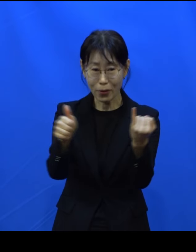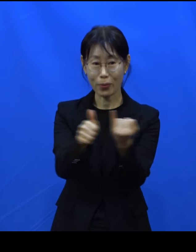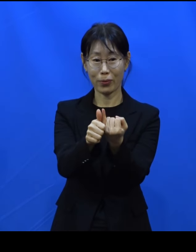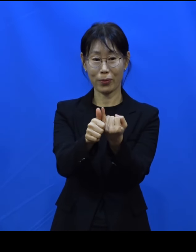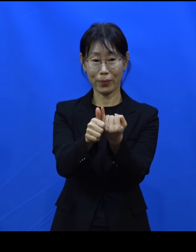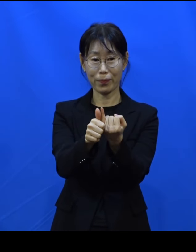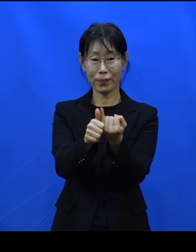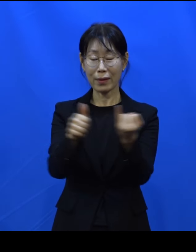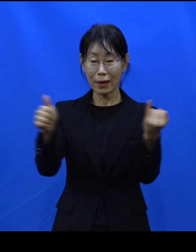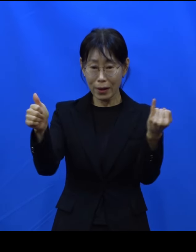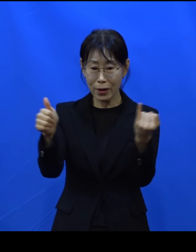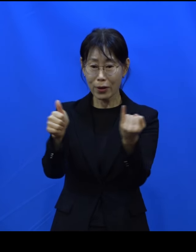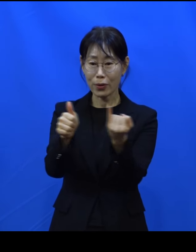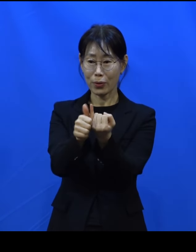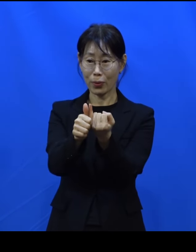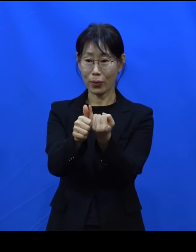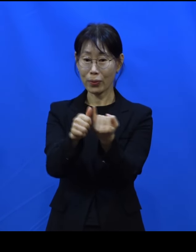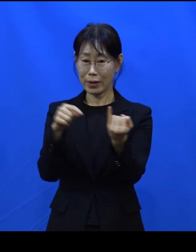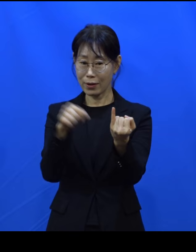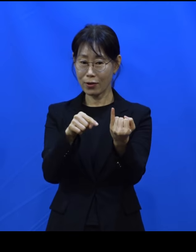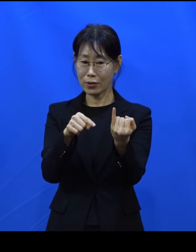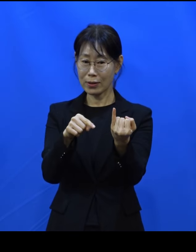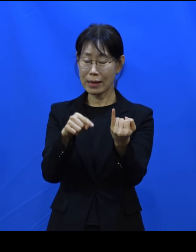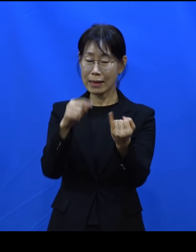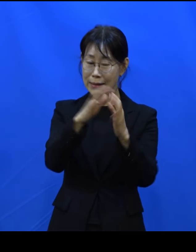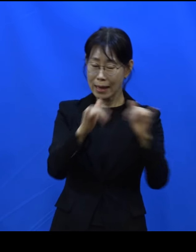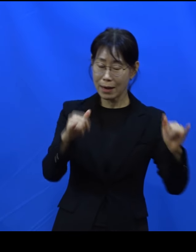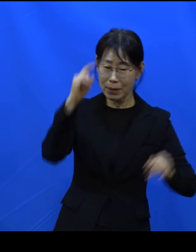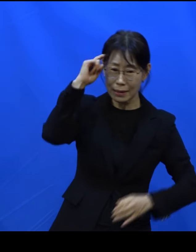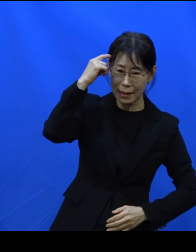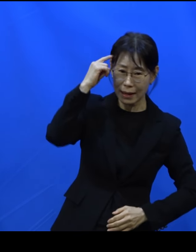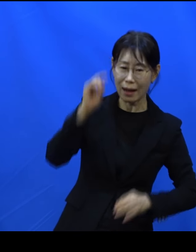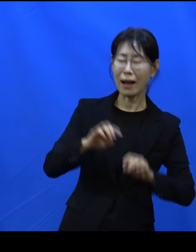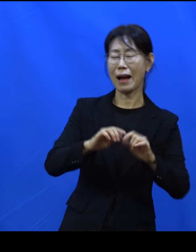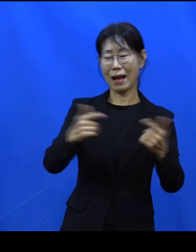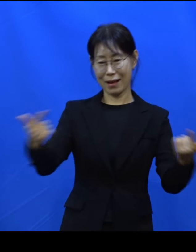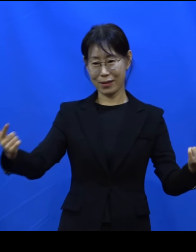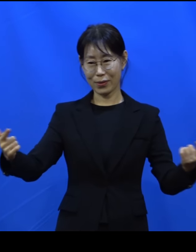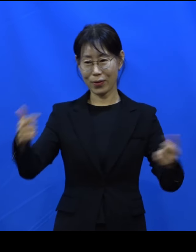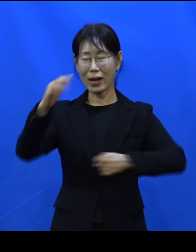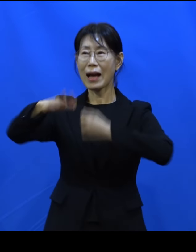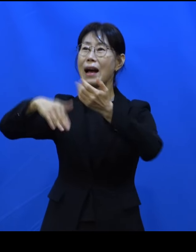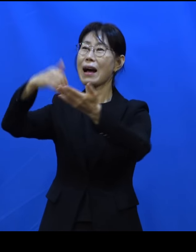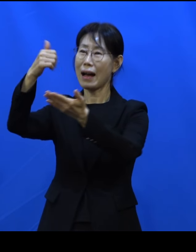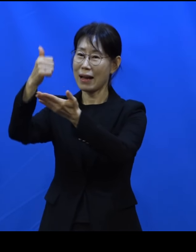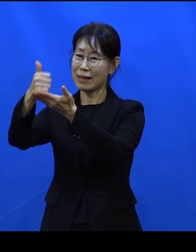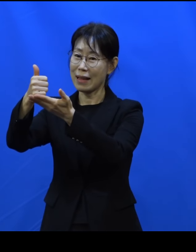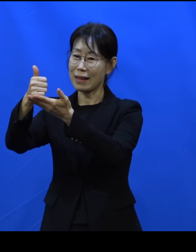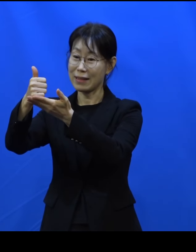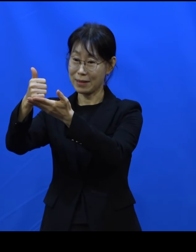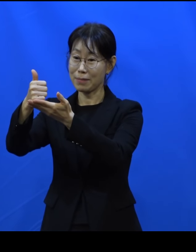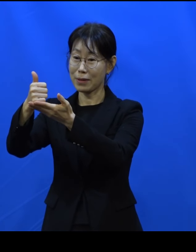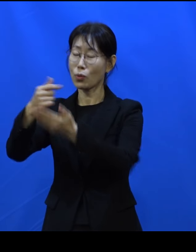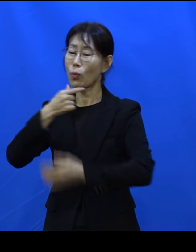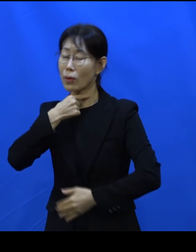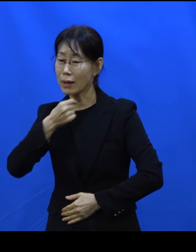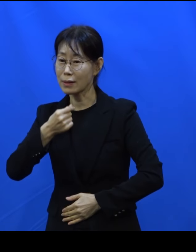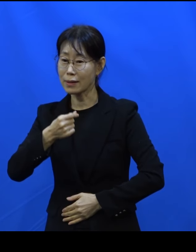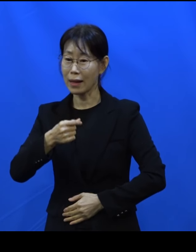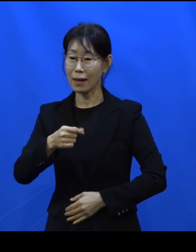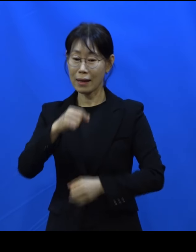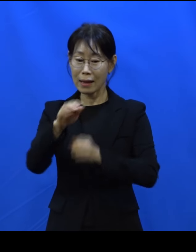우리가 특별히 인간의 아이디어가 아니라는 거죠. 결혼은 인간의 아이디어가 아니라 결혼은 하나님의 아이디어예요. 성경의